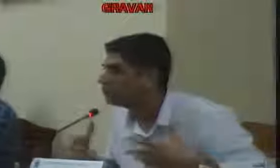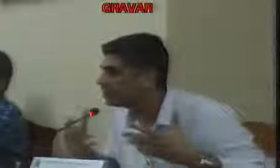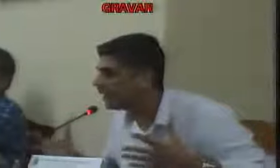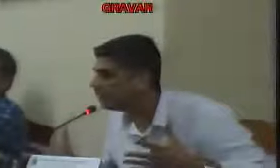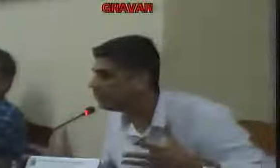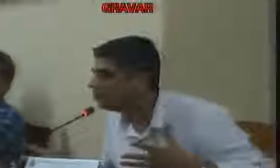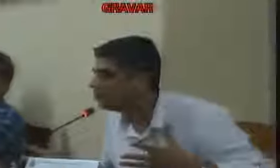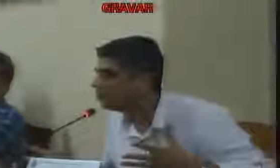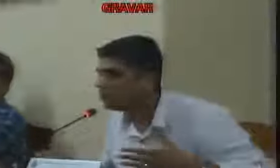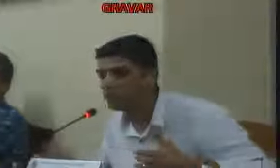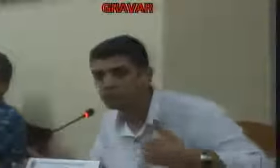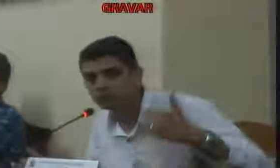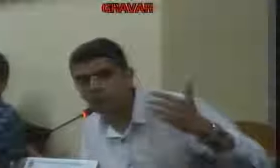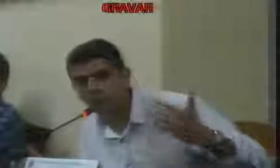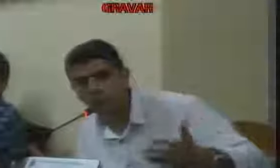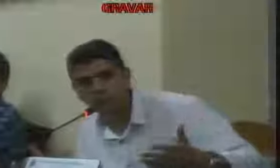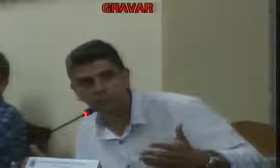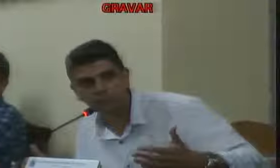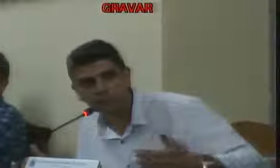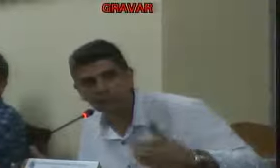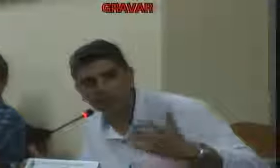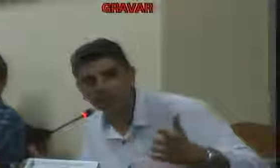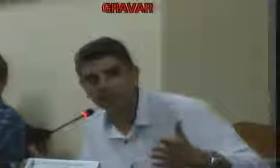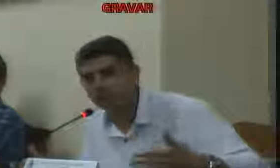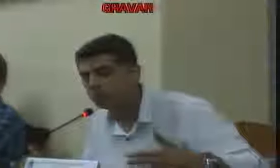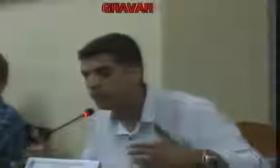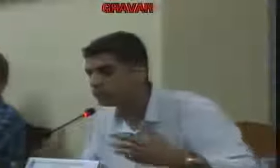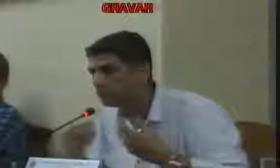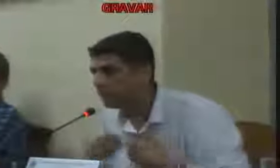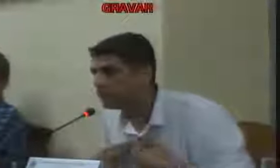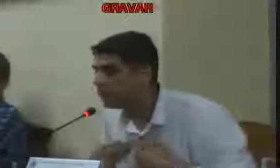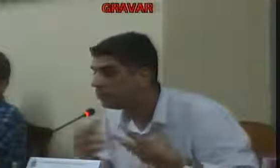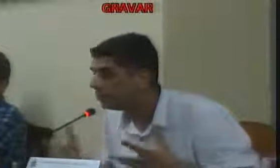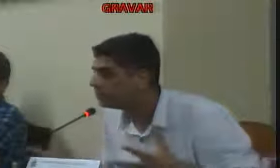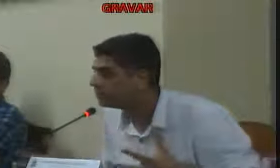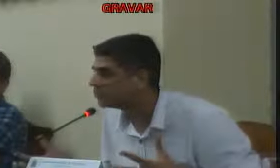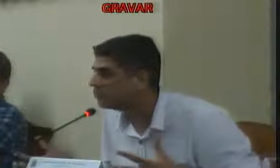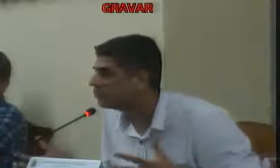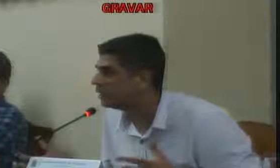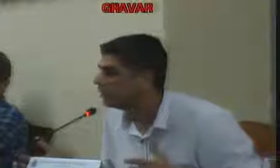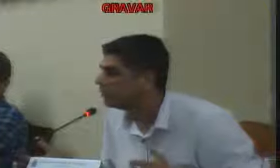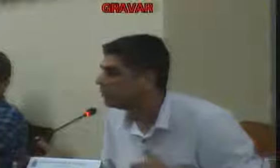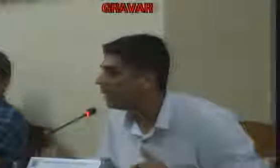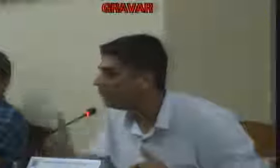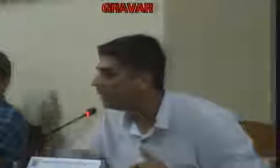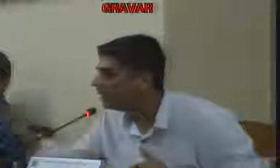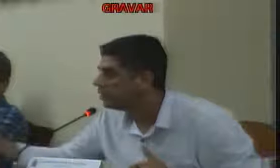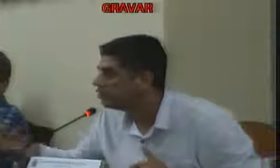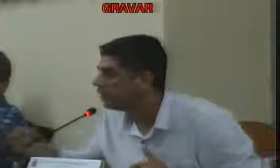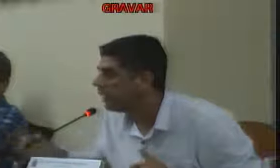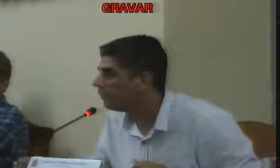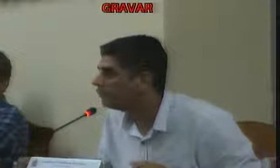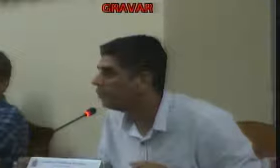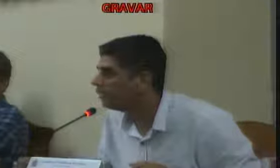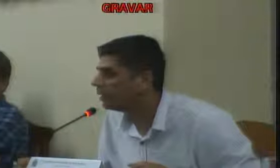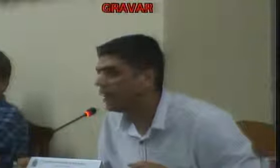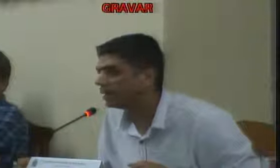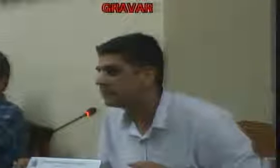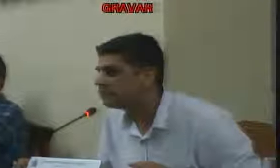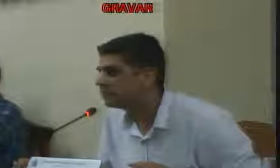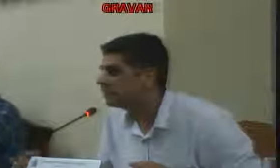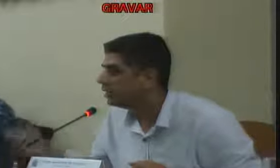como cidadão, como gestor público formado é esse, que falta para mim é organização para poder colocar para